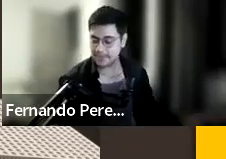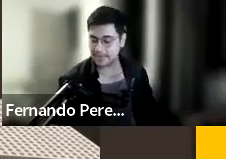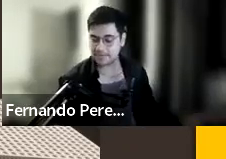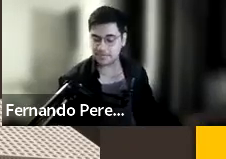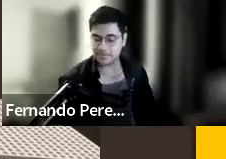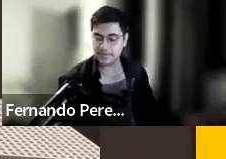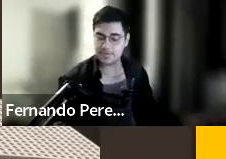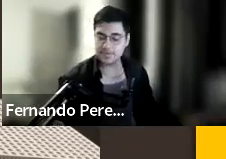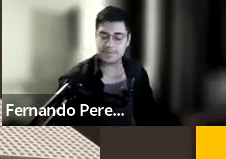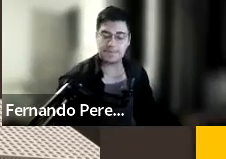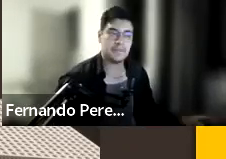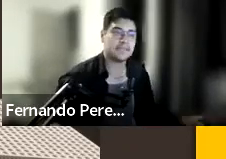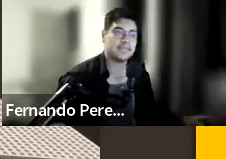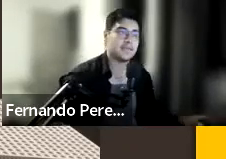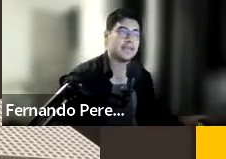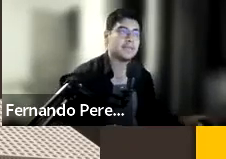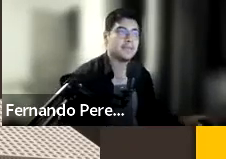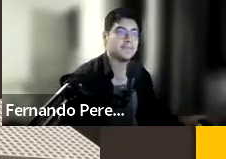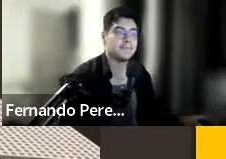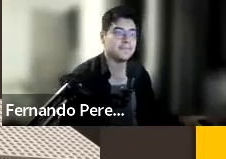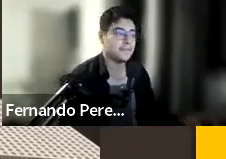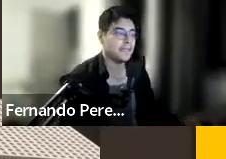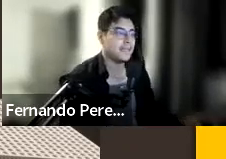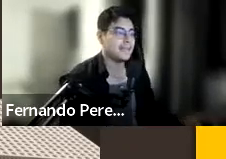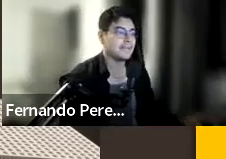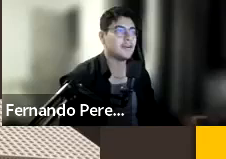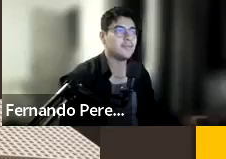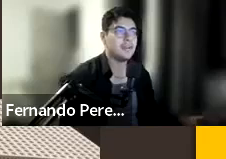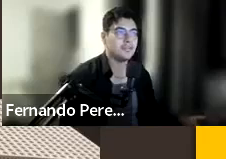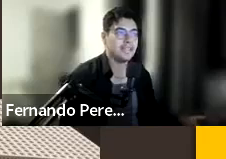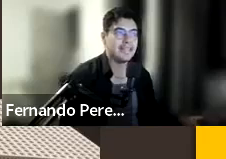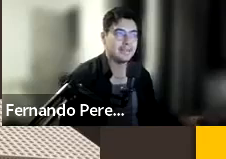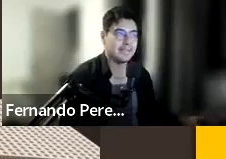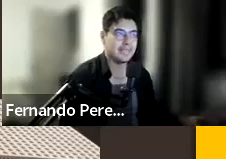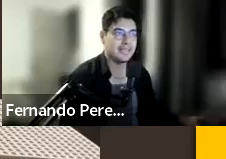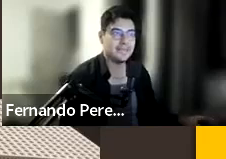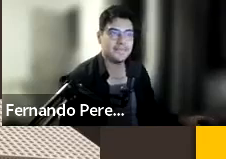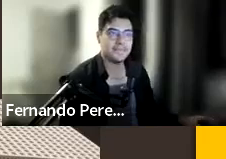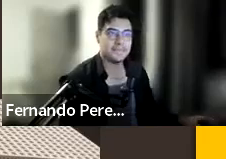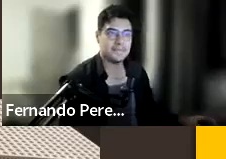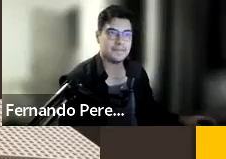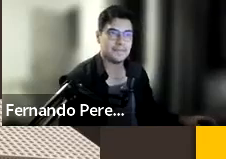Déjenles, mando mi foto para hacer un ejemplo. ¿Saben cómo anotar en la pantalla?